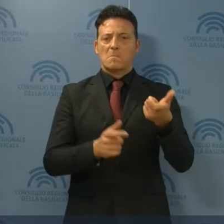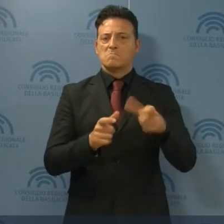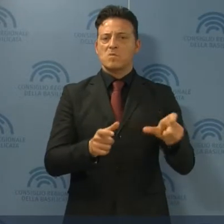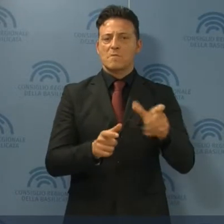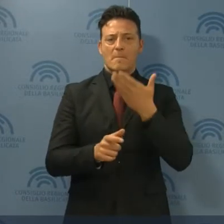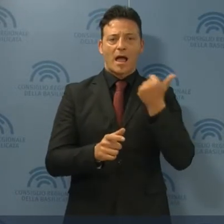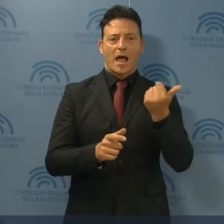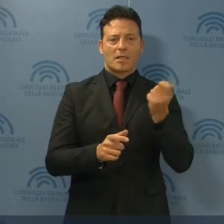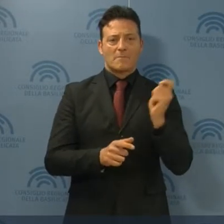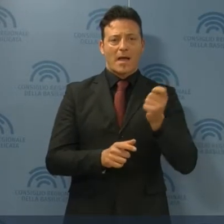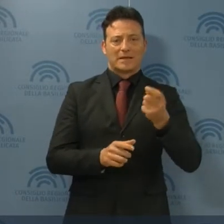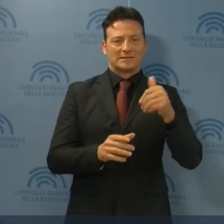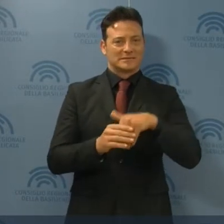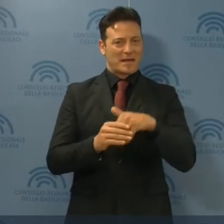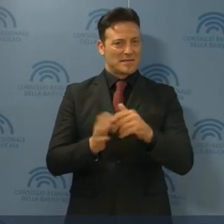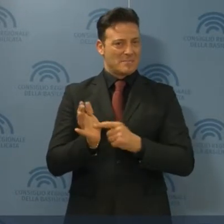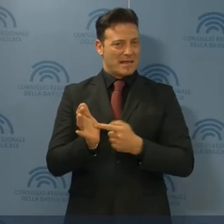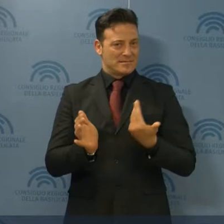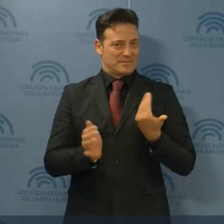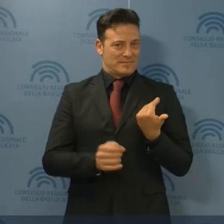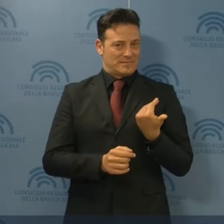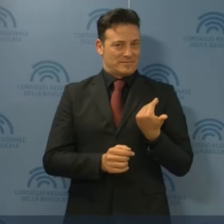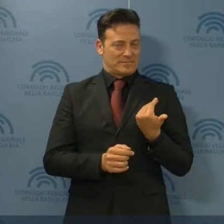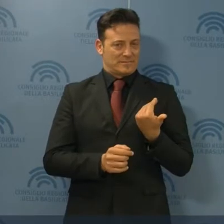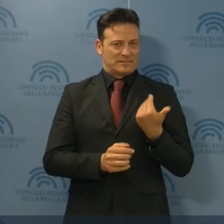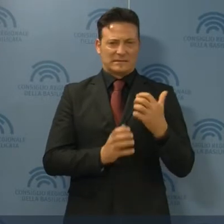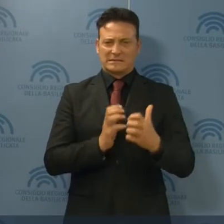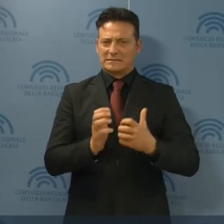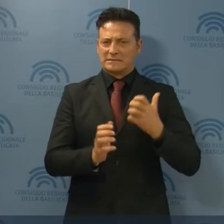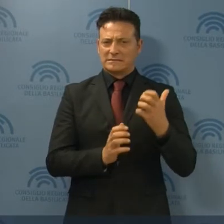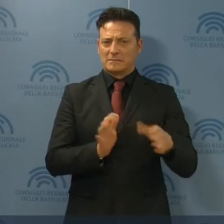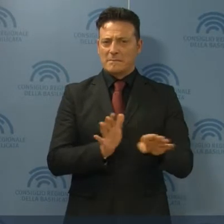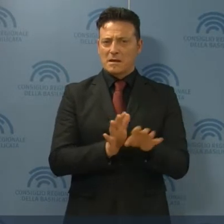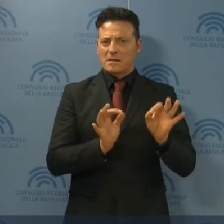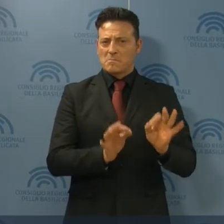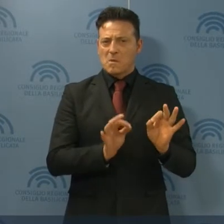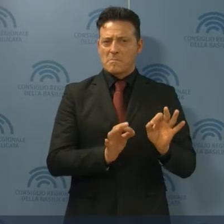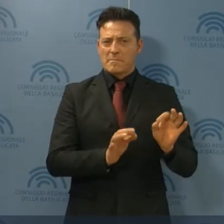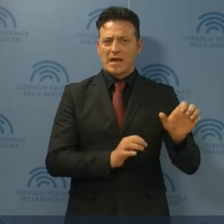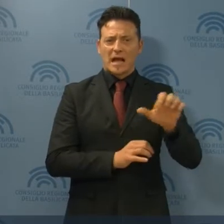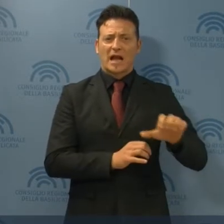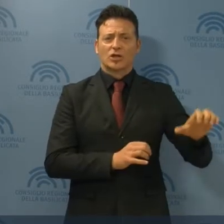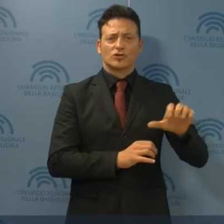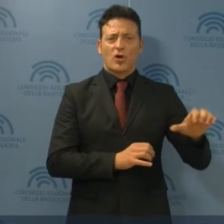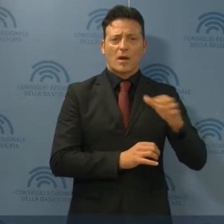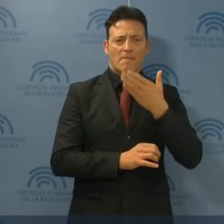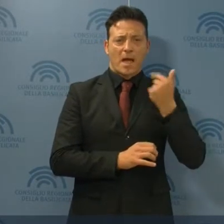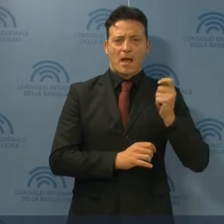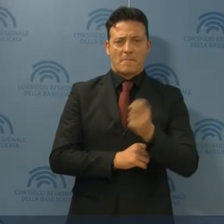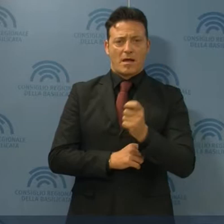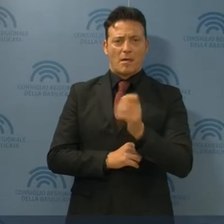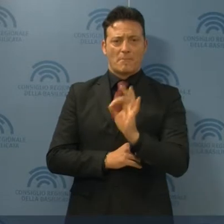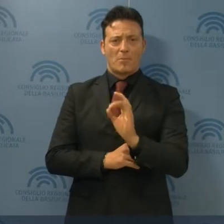del mancato pagamento delle ultime mensilità una crisi innescata dal debito maturato dal governo regionale nei confronti